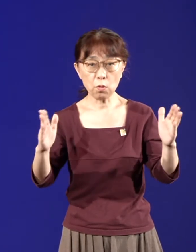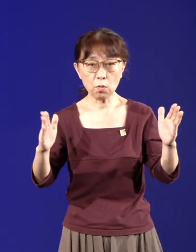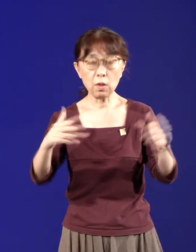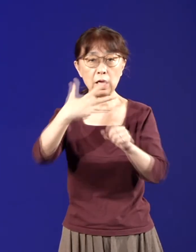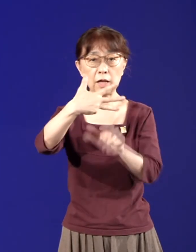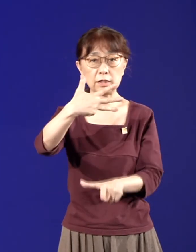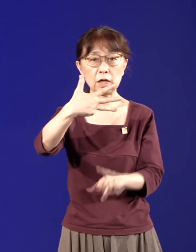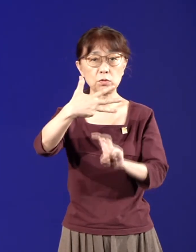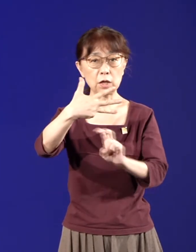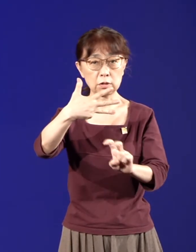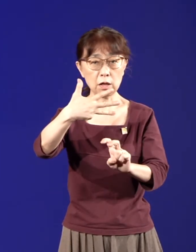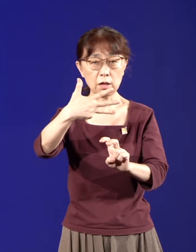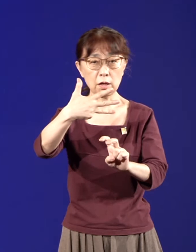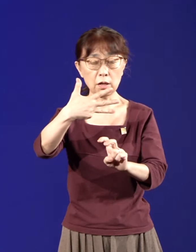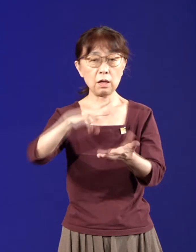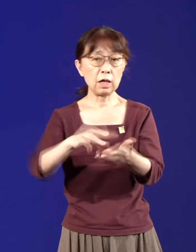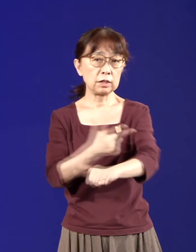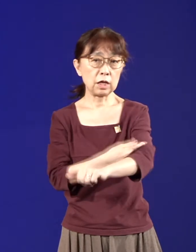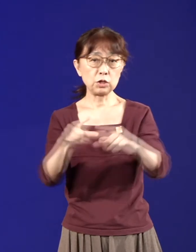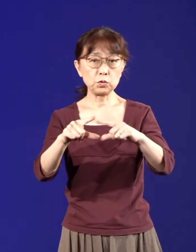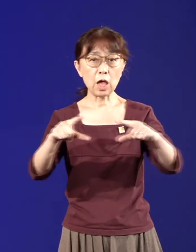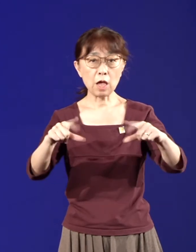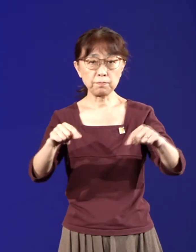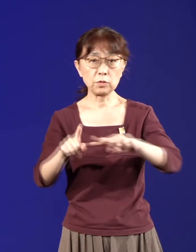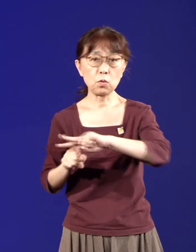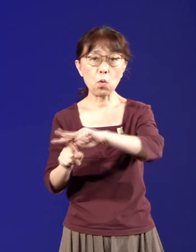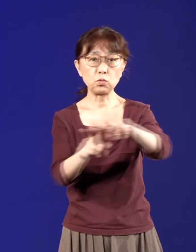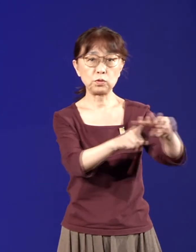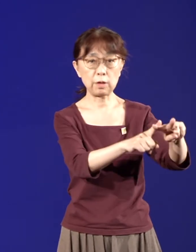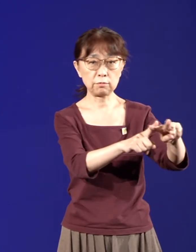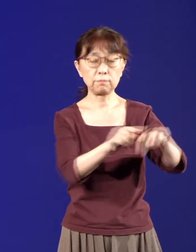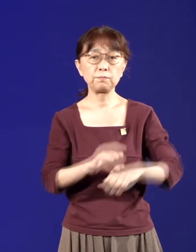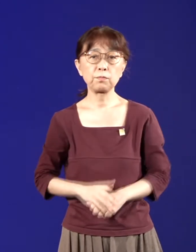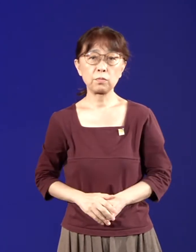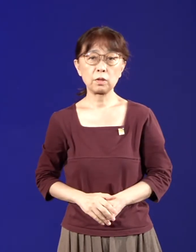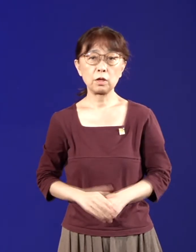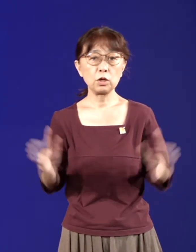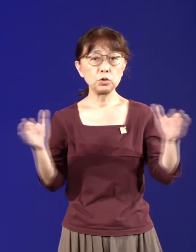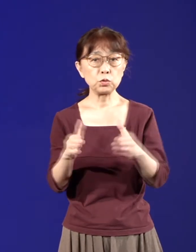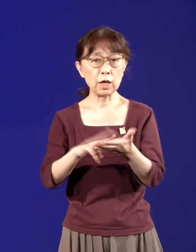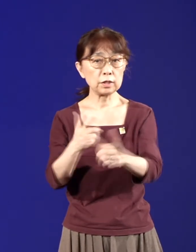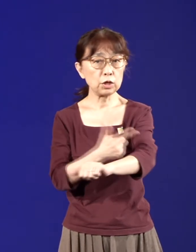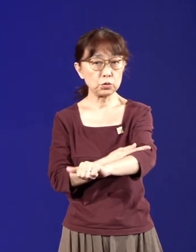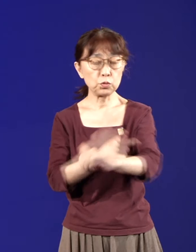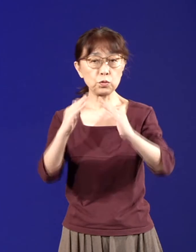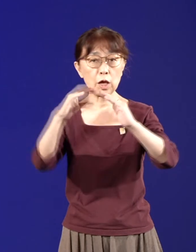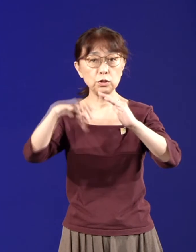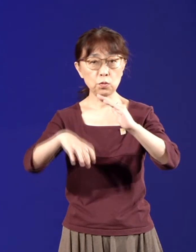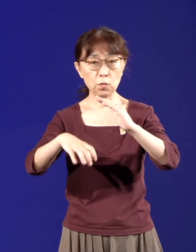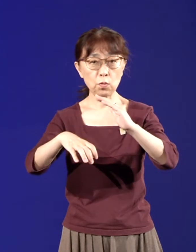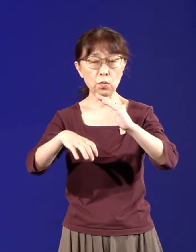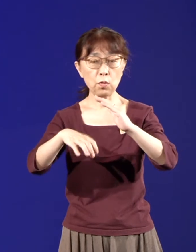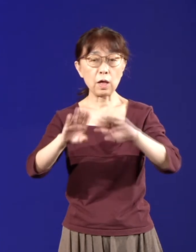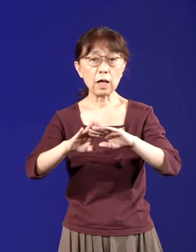日から接種券を送付をさせていただきます。なお、集団接種会場での接種開